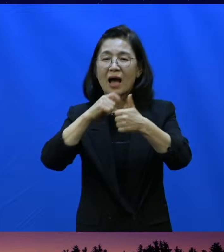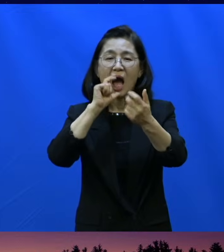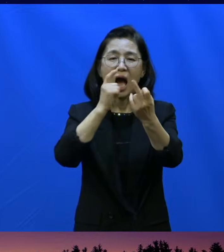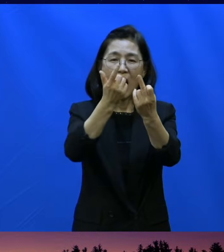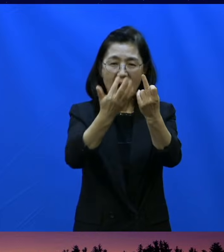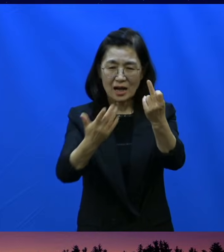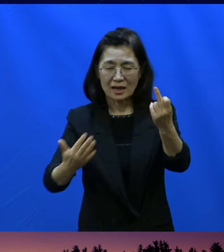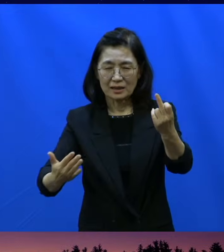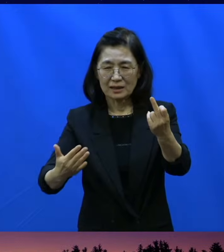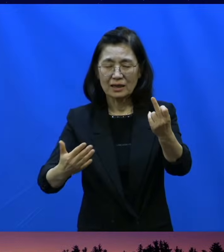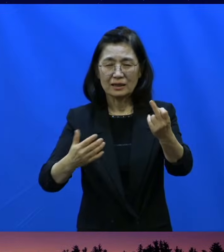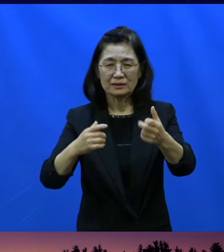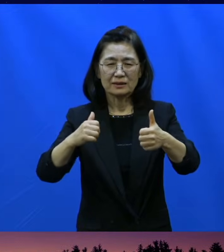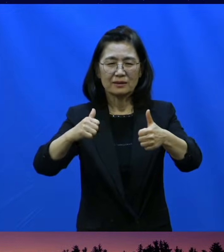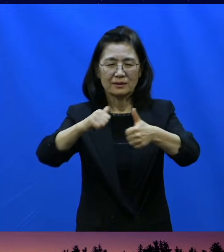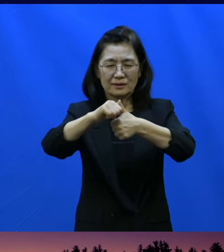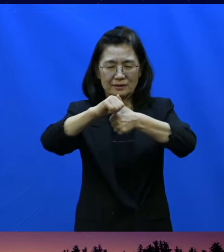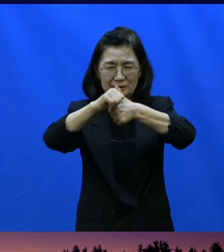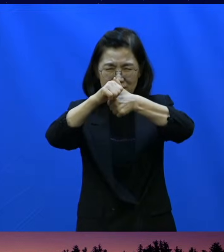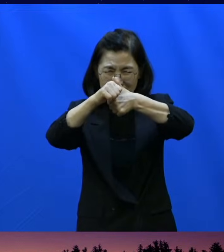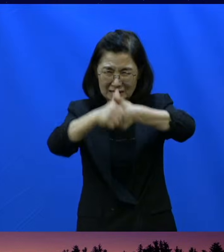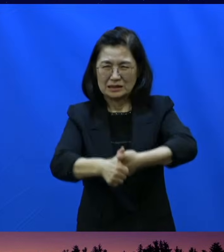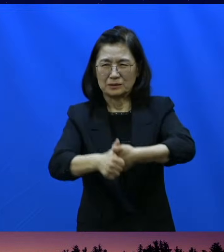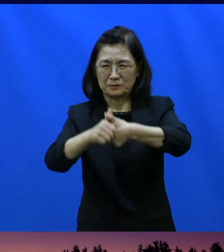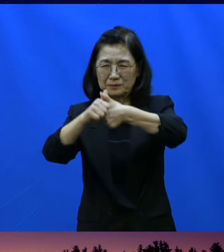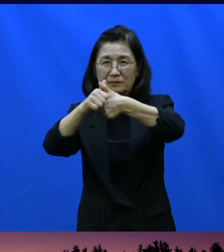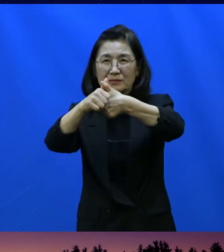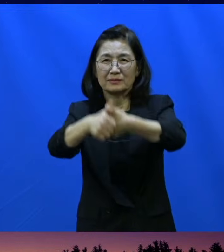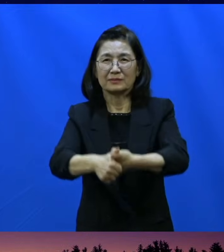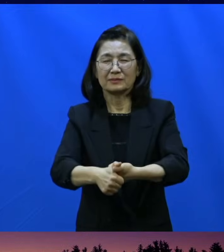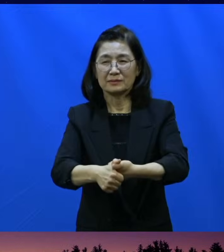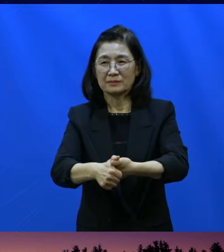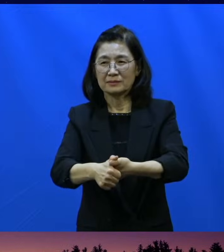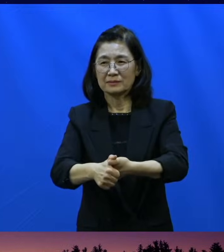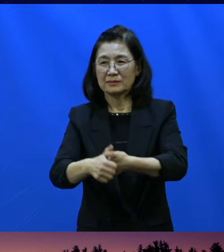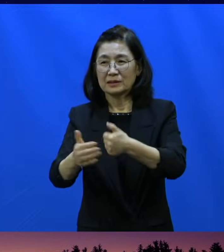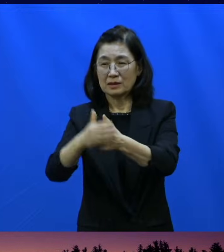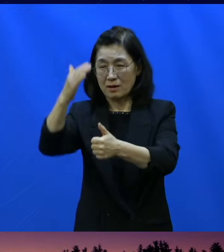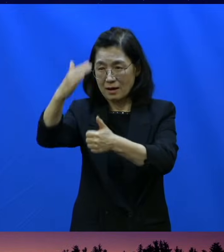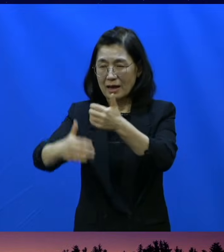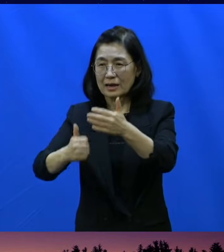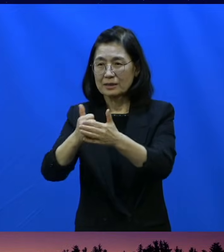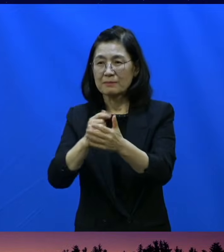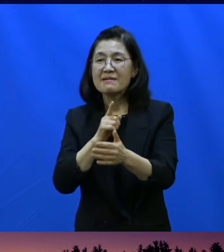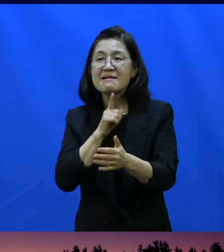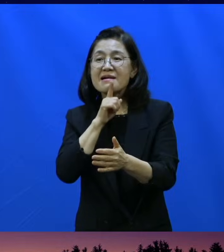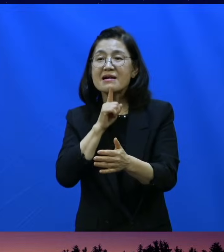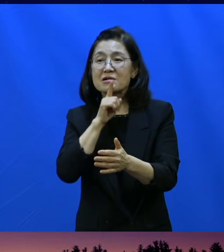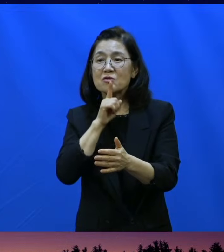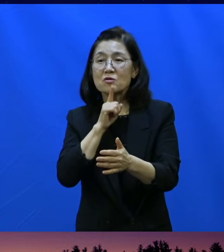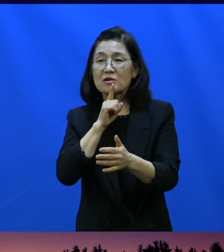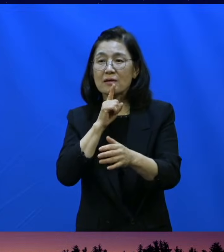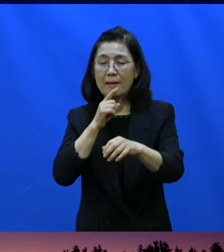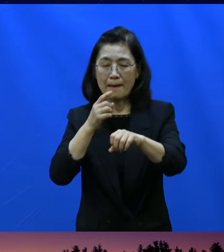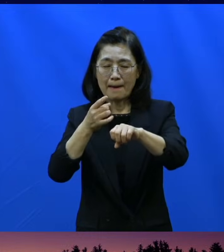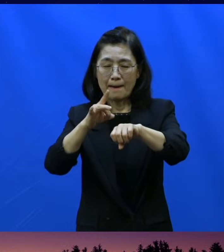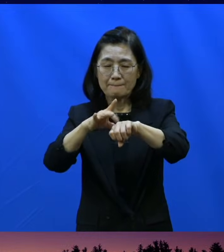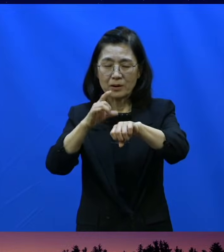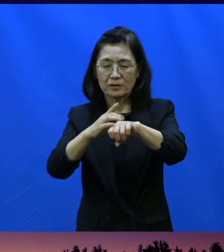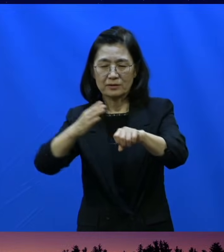그 나중에는 여러분 하나님의 사자가 날이 발굴할 때 그냥 엉치뼈를 옛날에 환도표를 치잖아요,